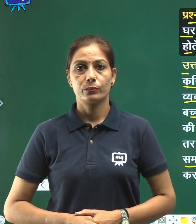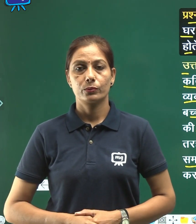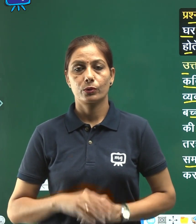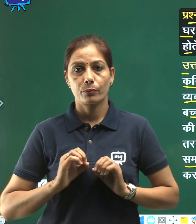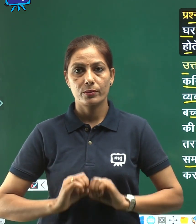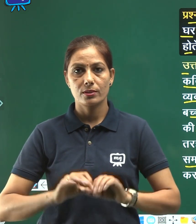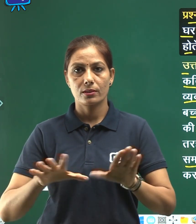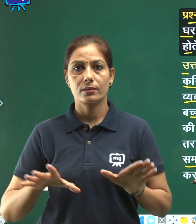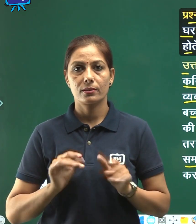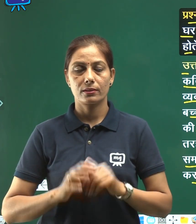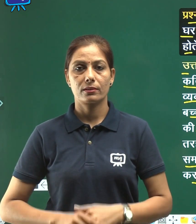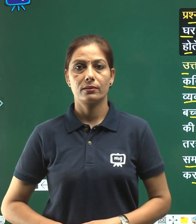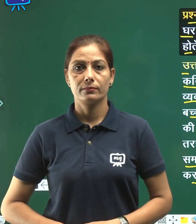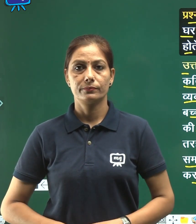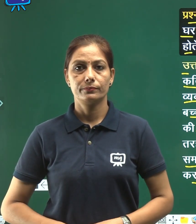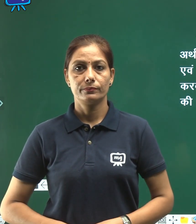प्रचारित करती है।